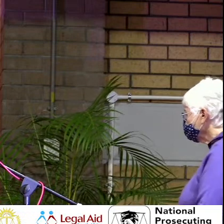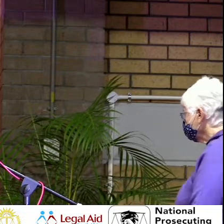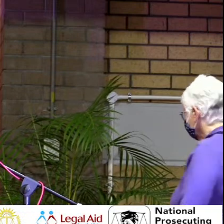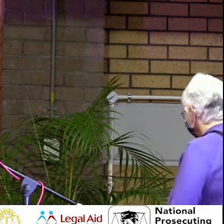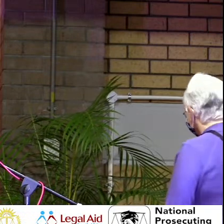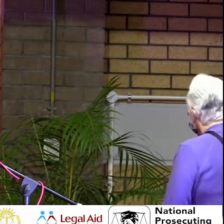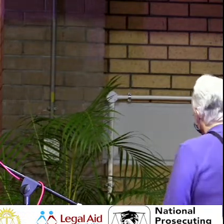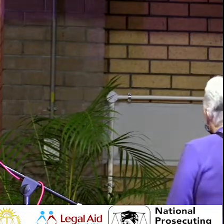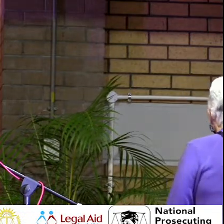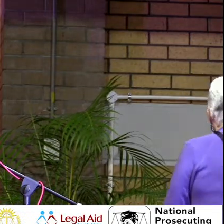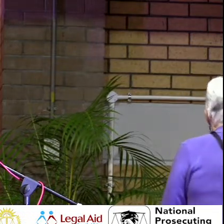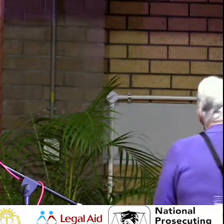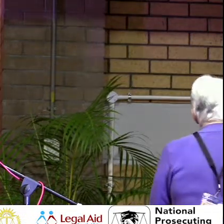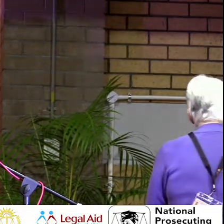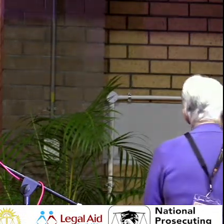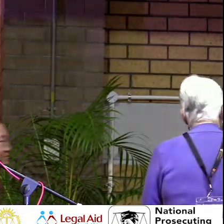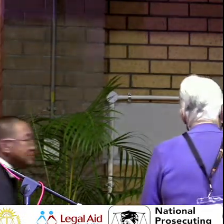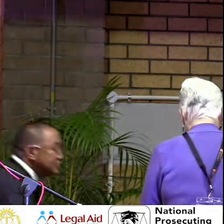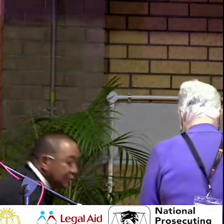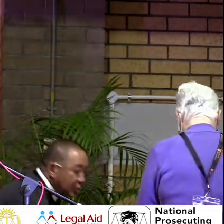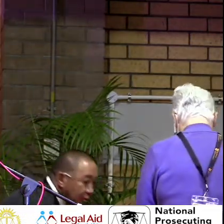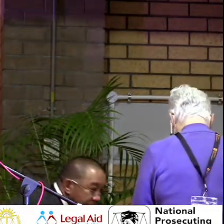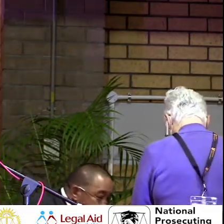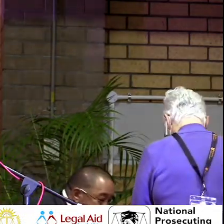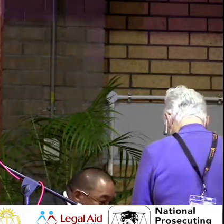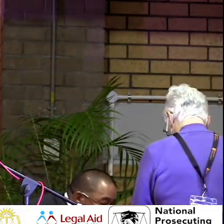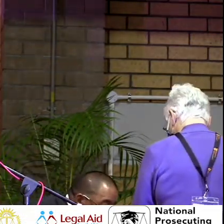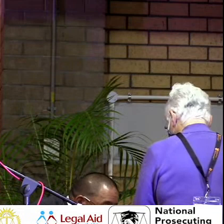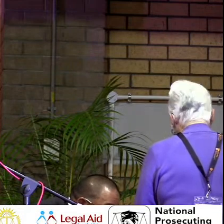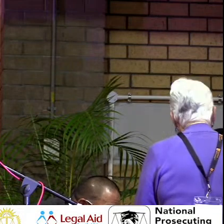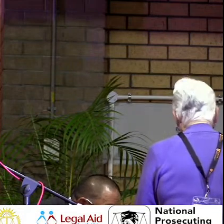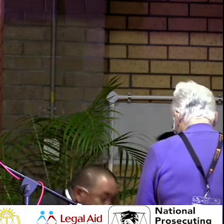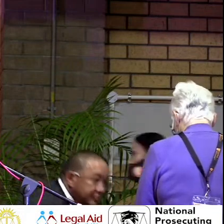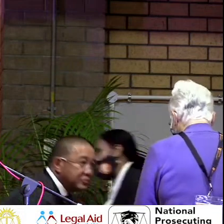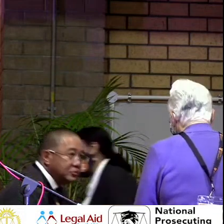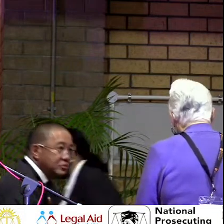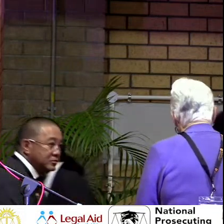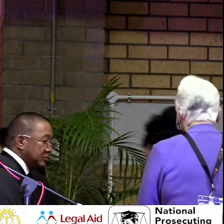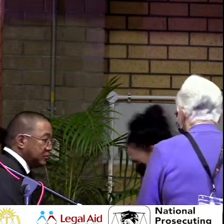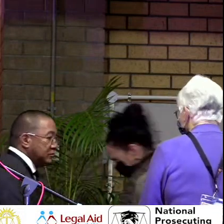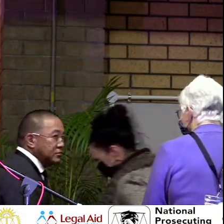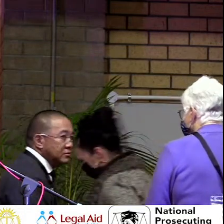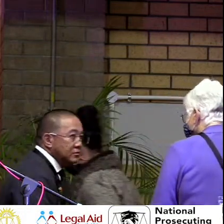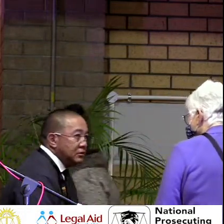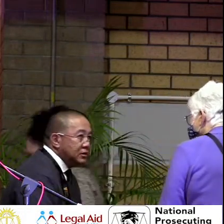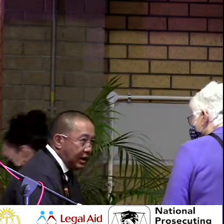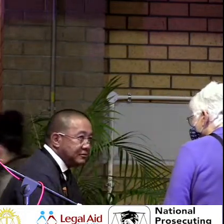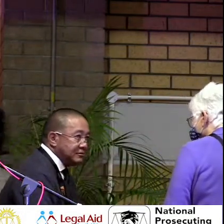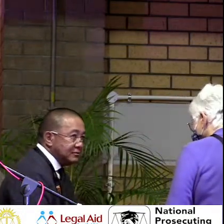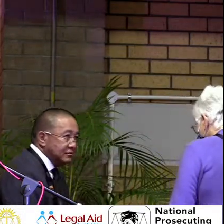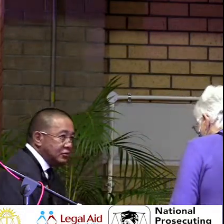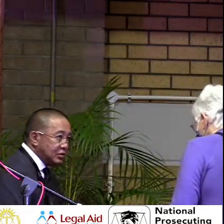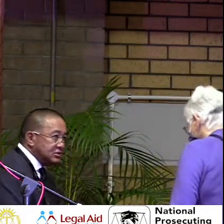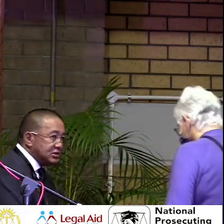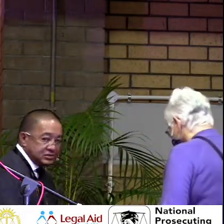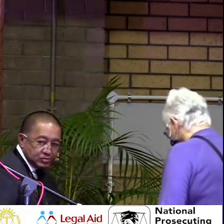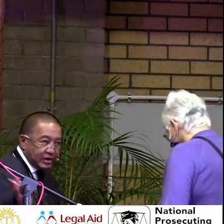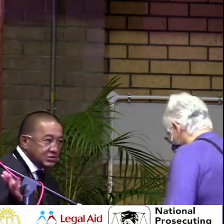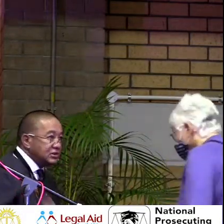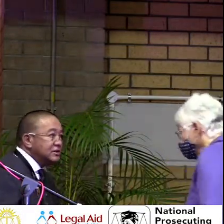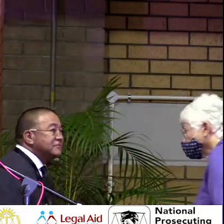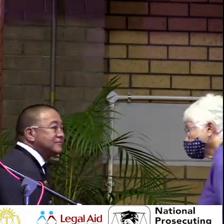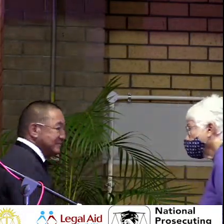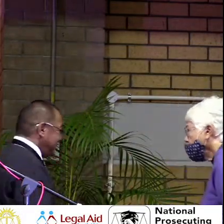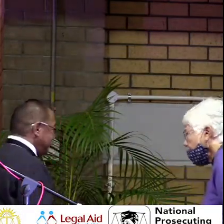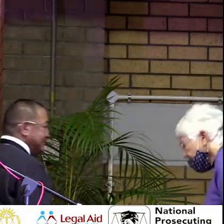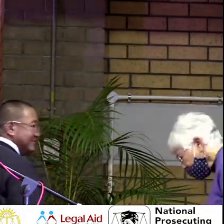into eqhubeka ekuhlaleni ngaphandleni kwabantu ukuba ekuhlaleni xa bedinga uncedo mabaze ngaphambili, mabazoxela inkundla izidingo